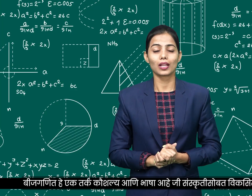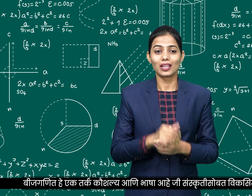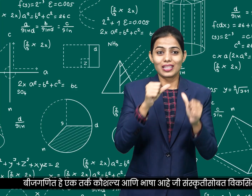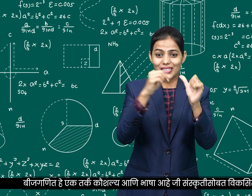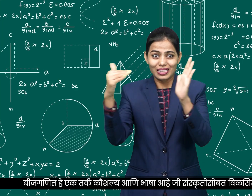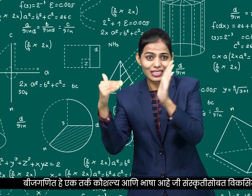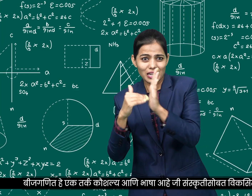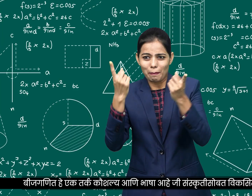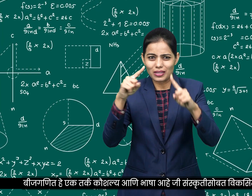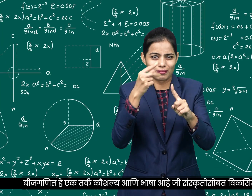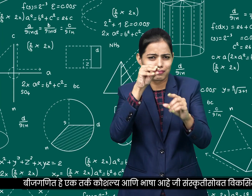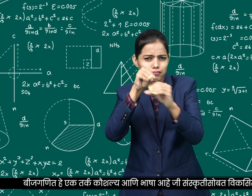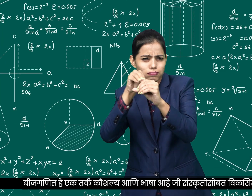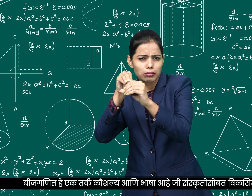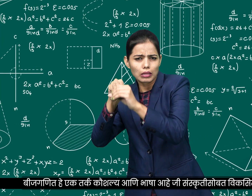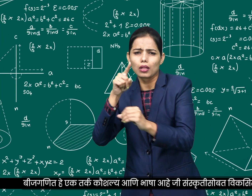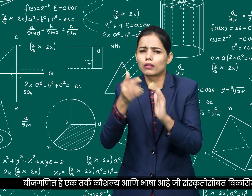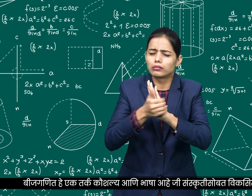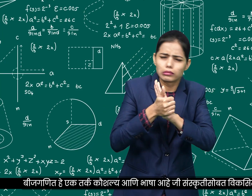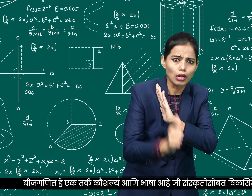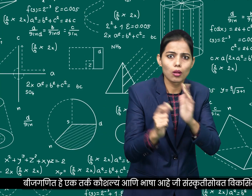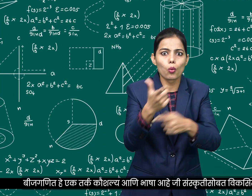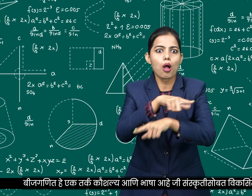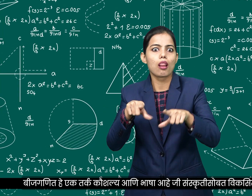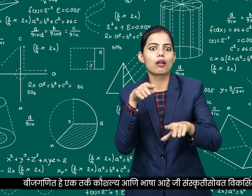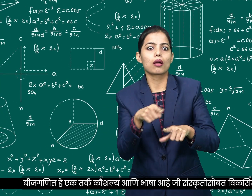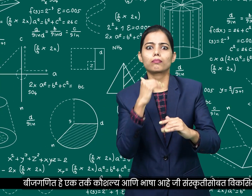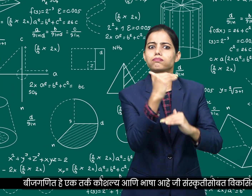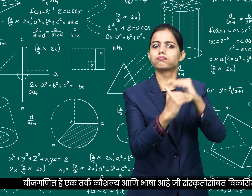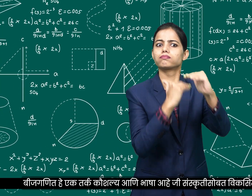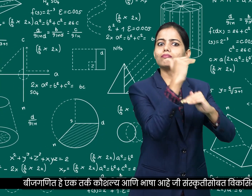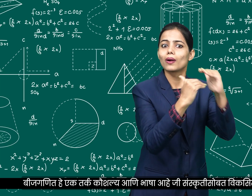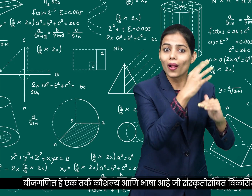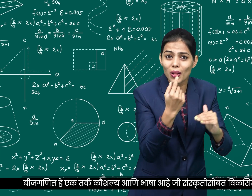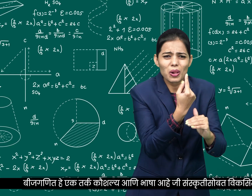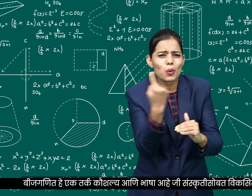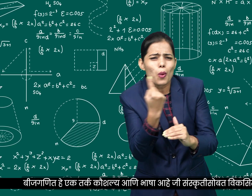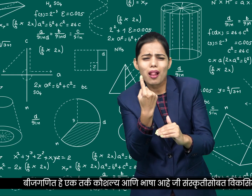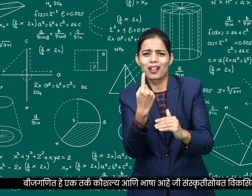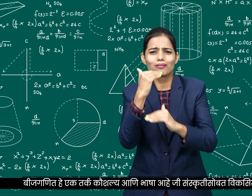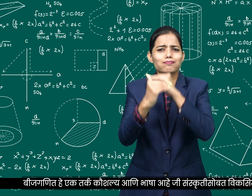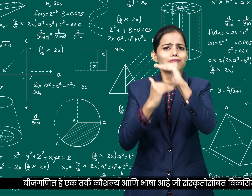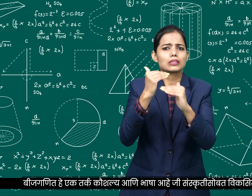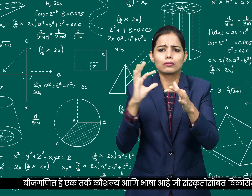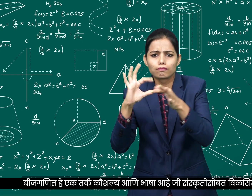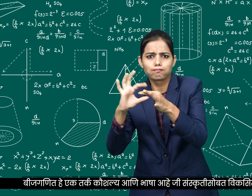बीजगणित हे एक तर्क कौशल्य आणि भाषा आहे, जी संस्कृतीसोबत विकसित आणि उत्क्रांत झाली.